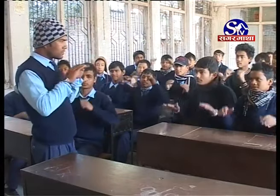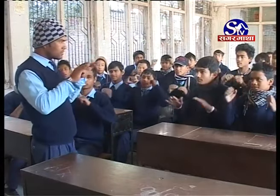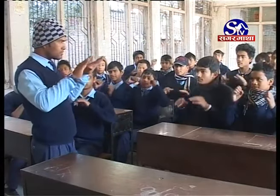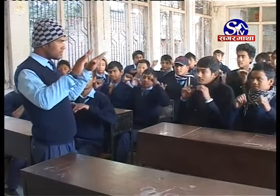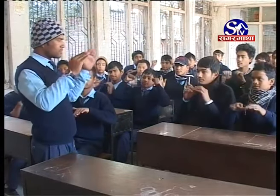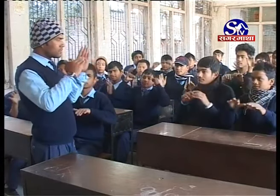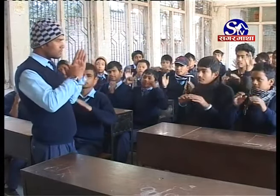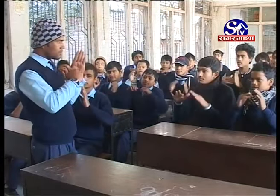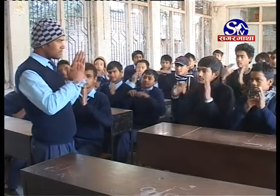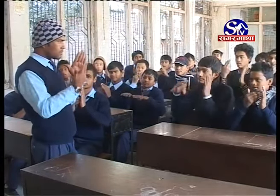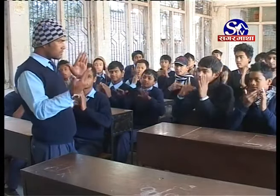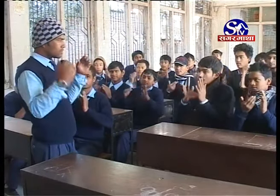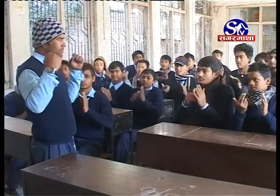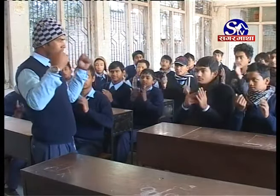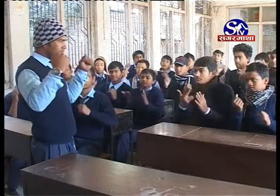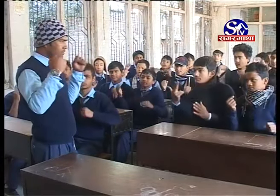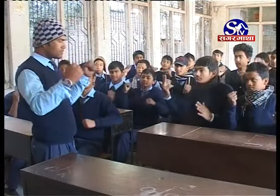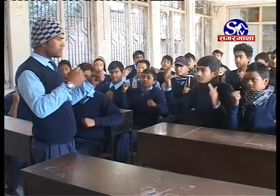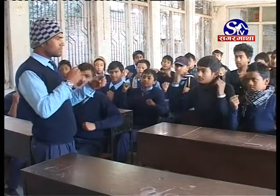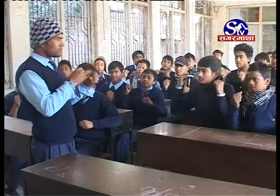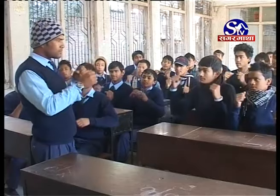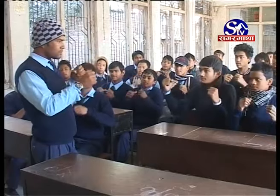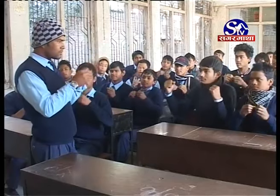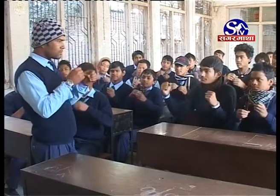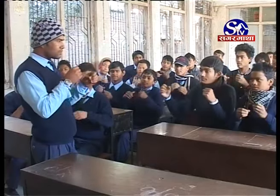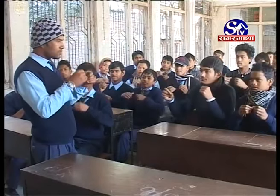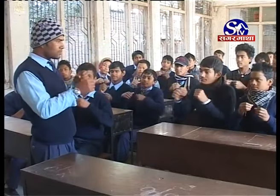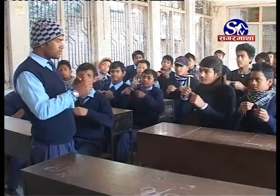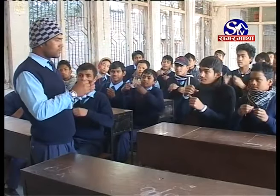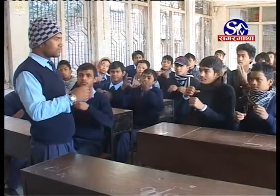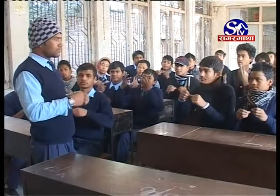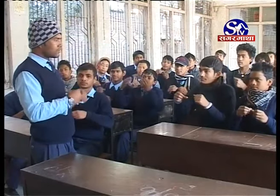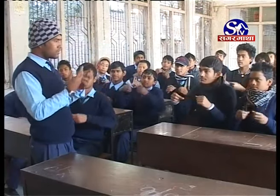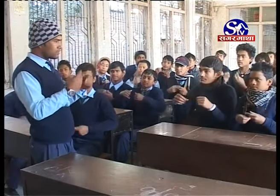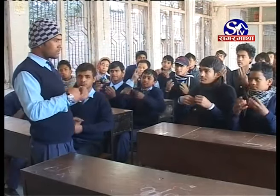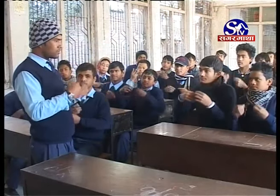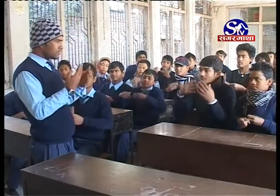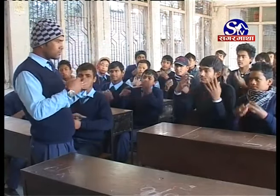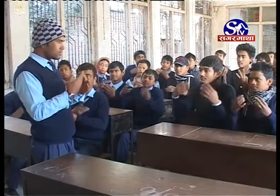सार्वभौम भई फैलिएका मेची महाकाली, प्रकृतिका कोटि